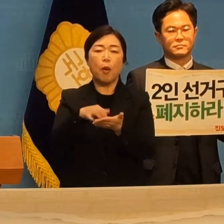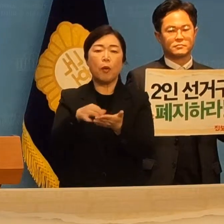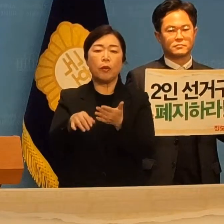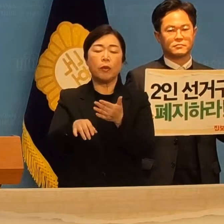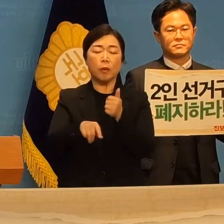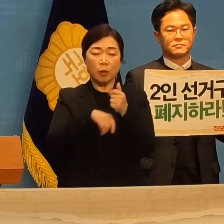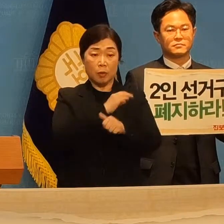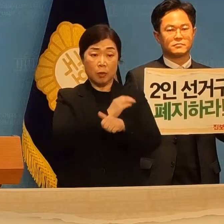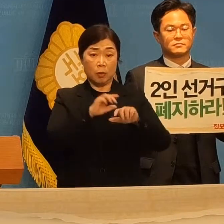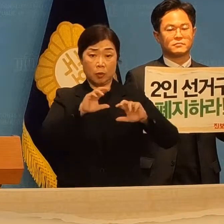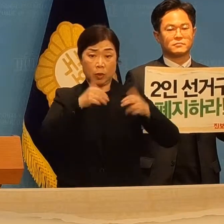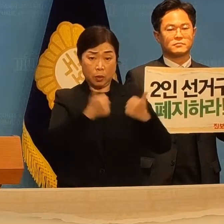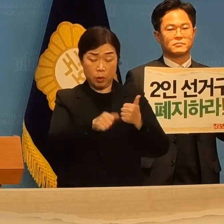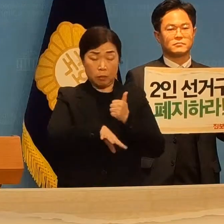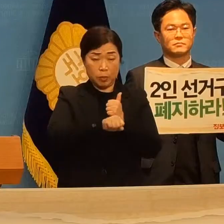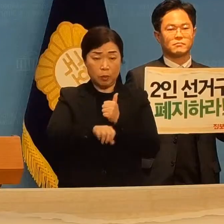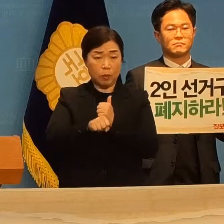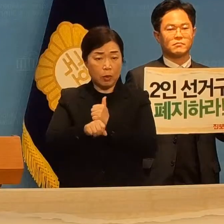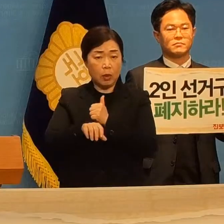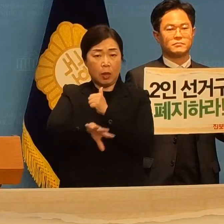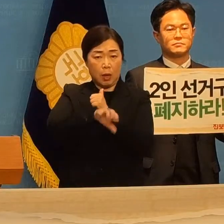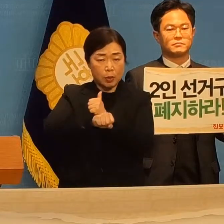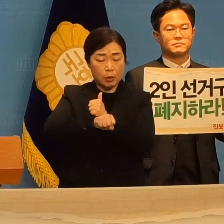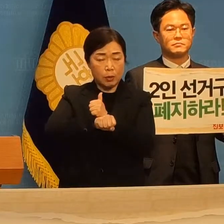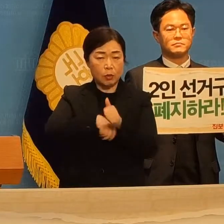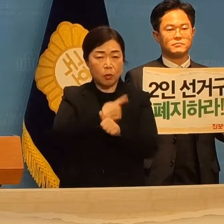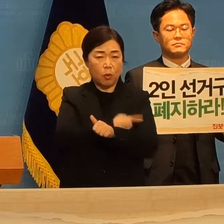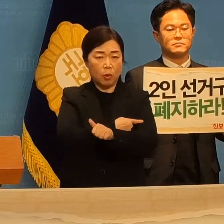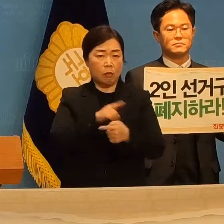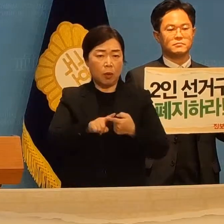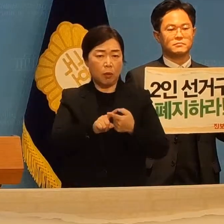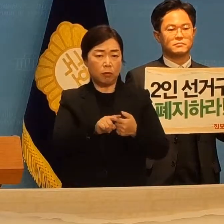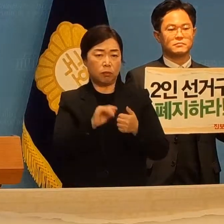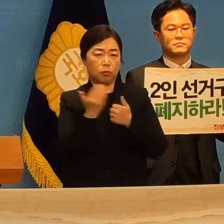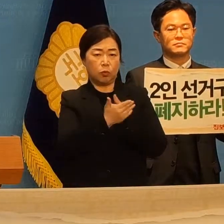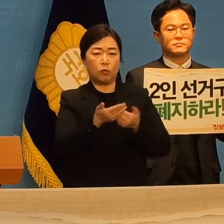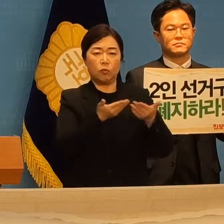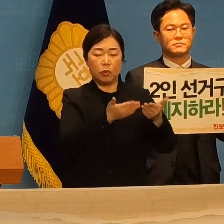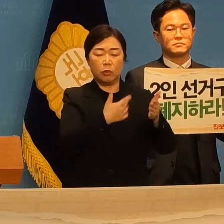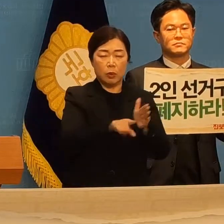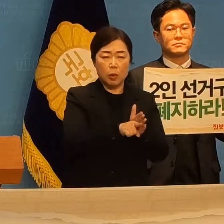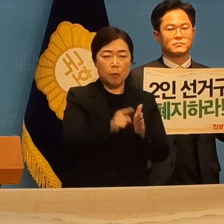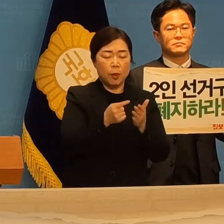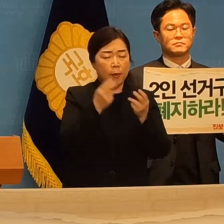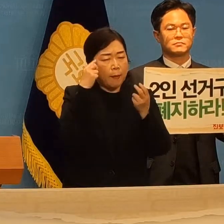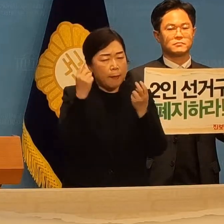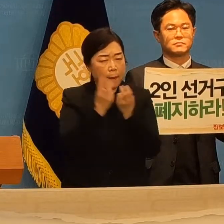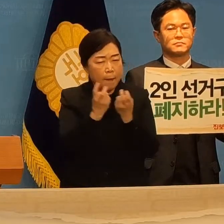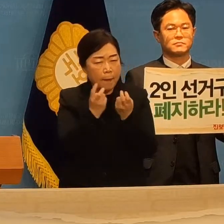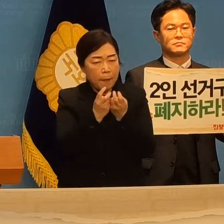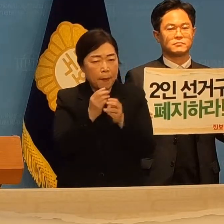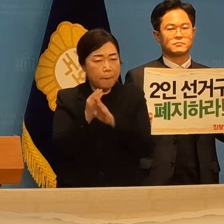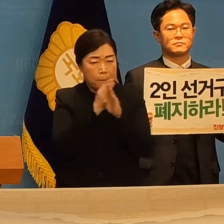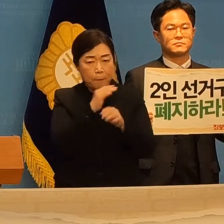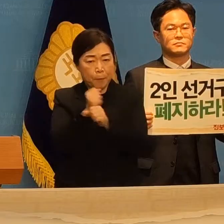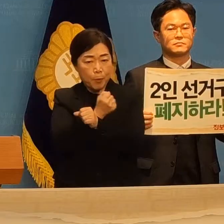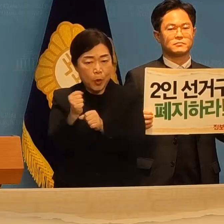공천권을 쥐고 있는 국회의원의 권력을 유지하기 위해 짜맞추기식으로 만들어진 선거구